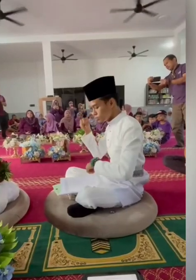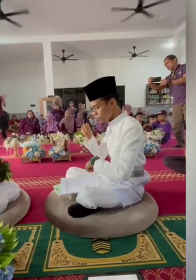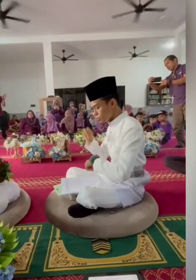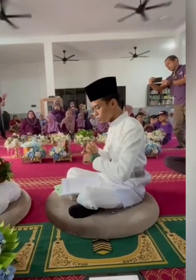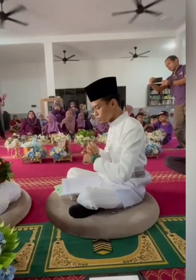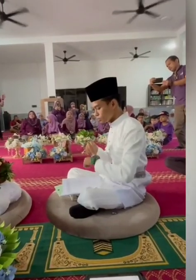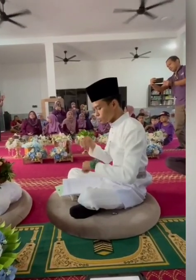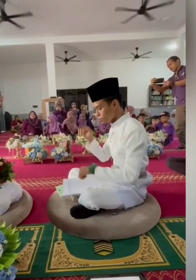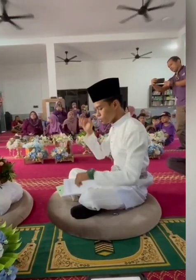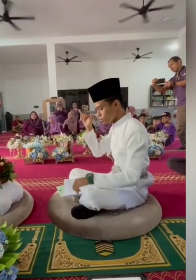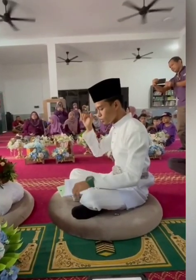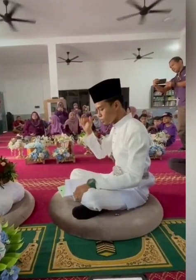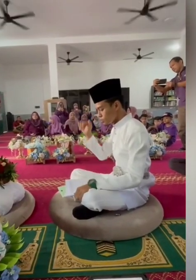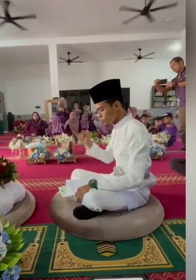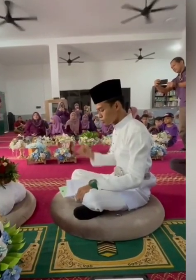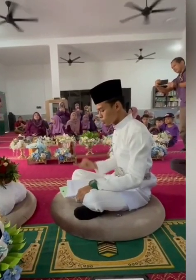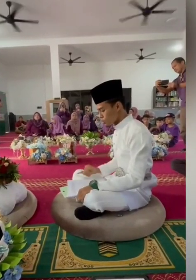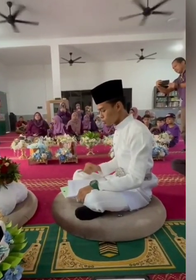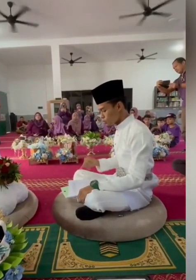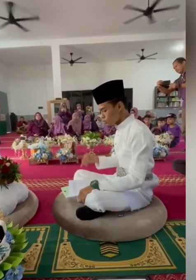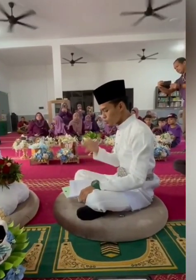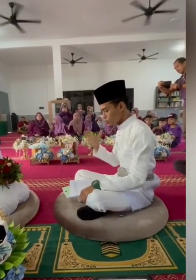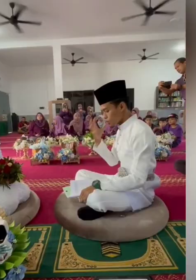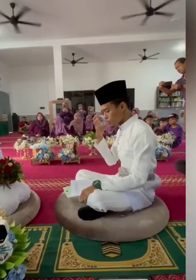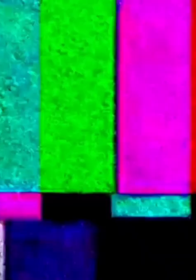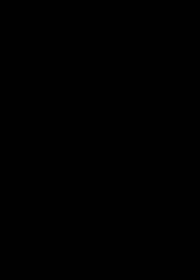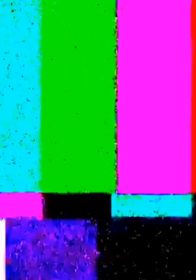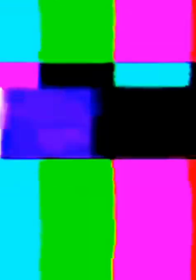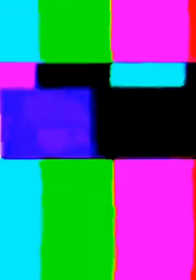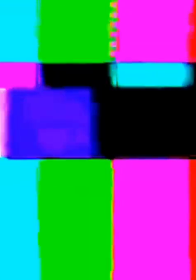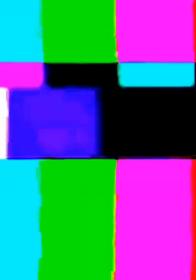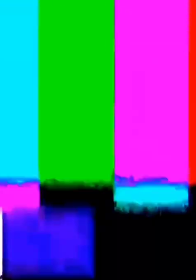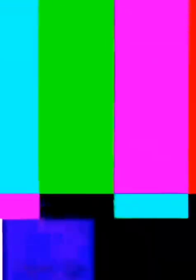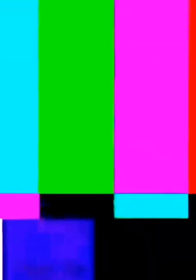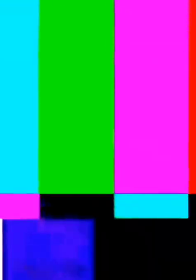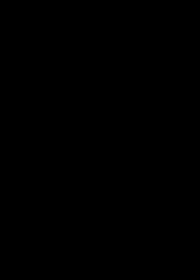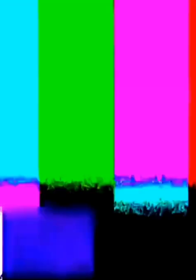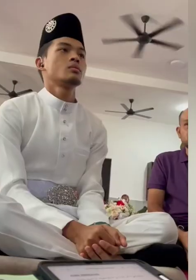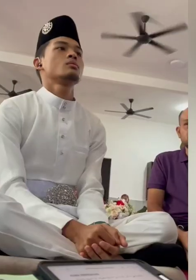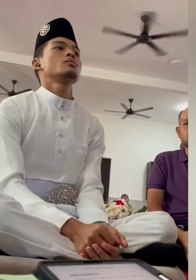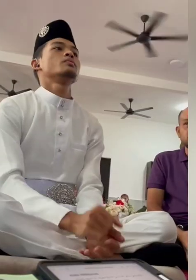seikhlasnya.